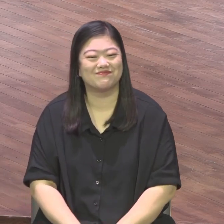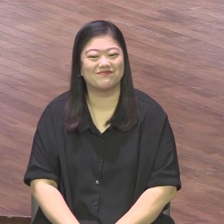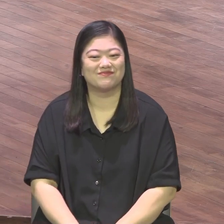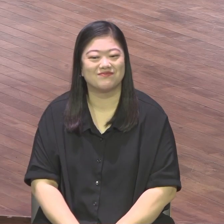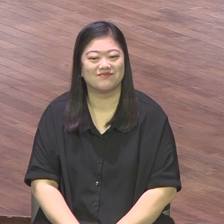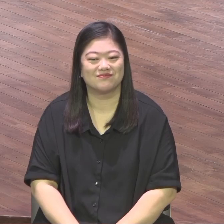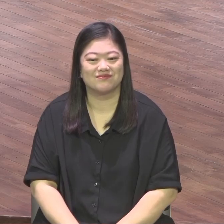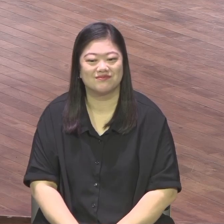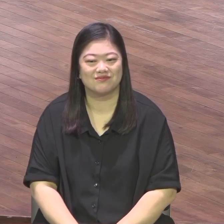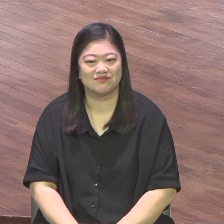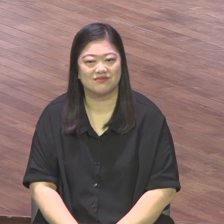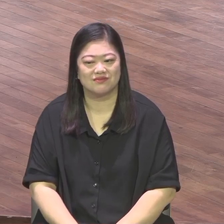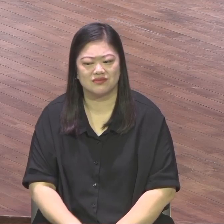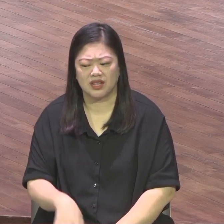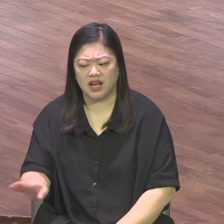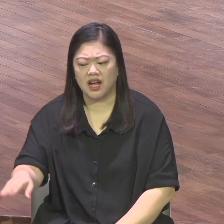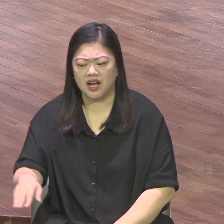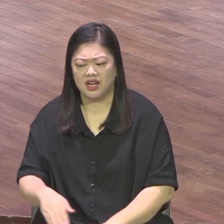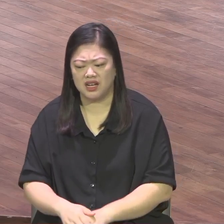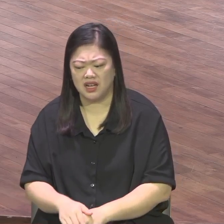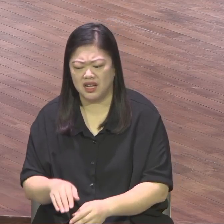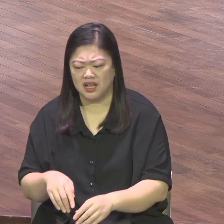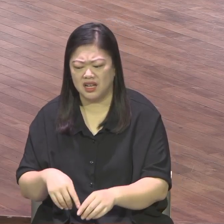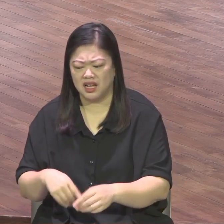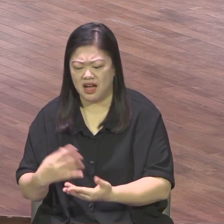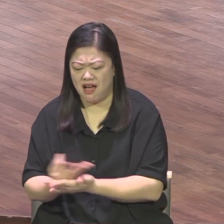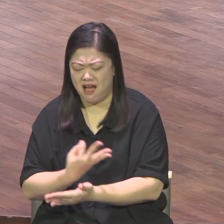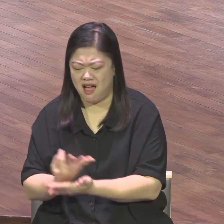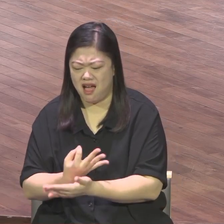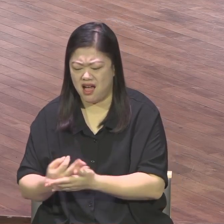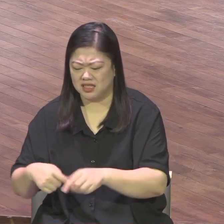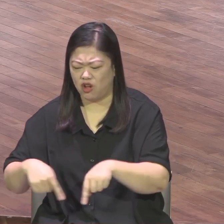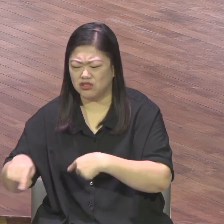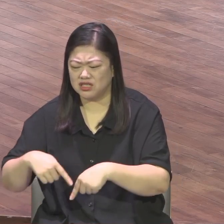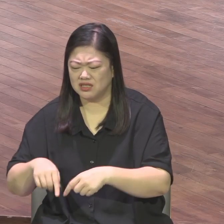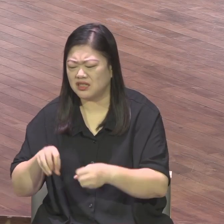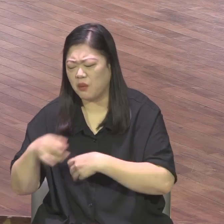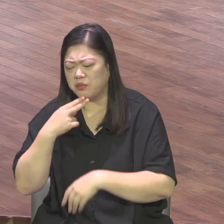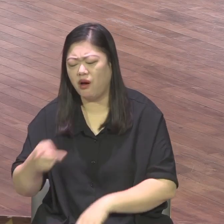답 없다니까. 그렇지. 답이 없어요. 돈 많이 벌었다. 몇 조?